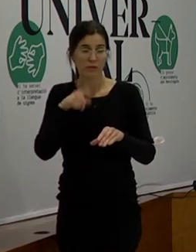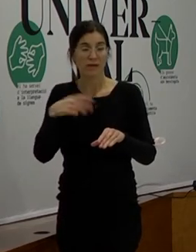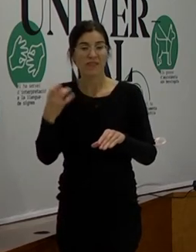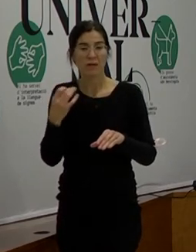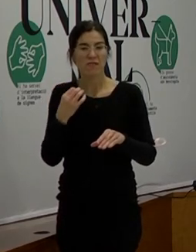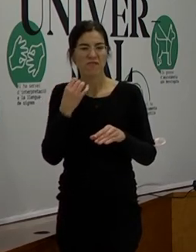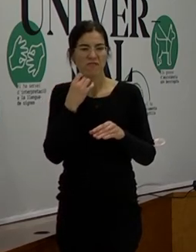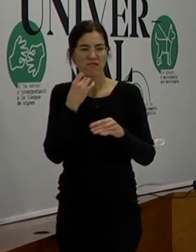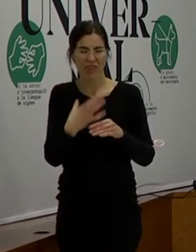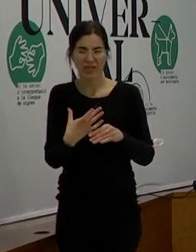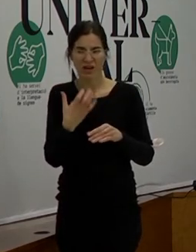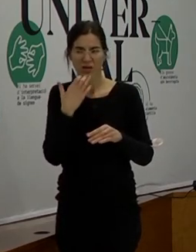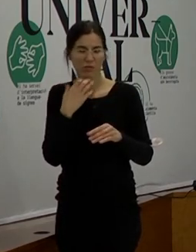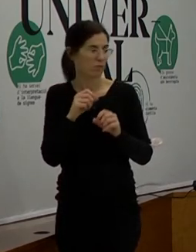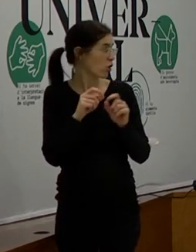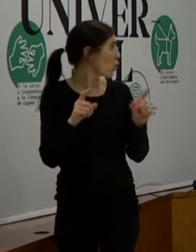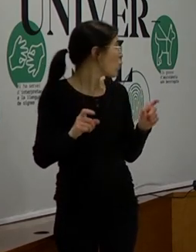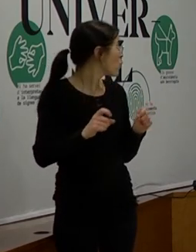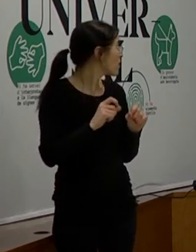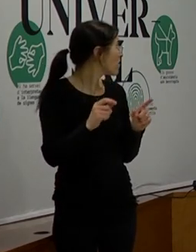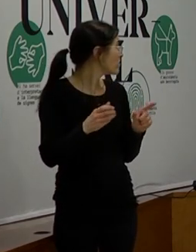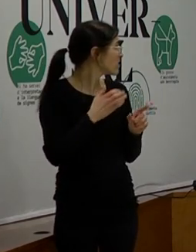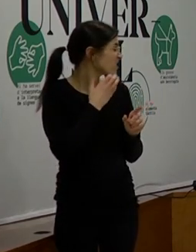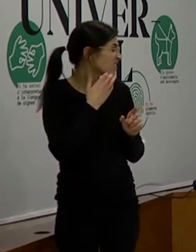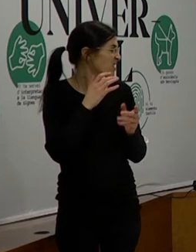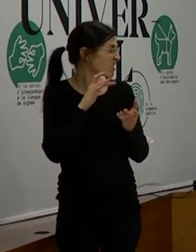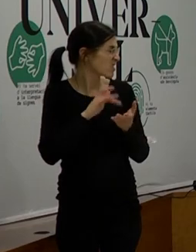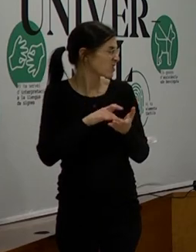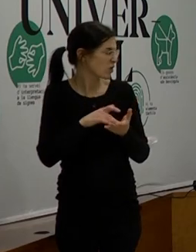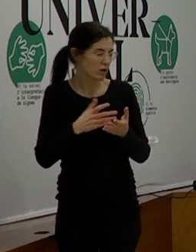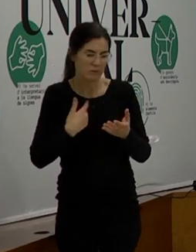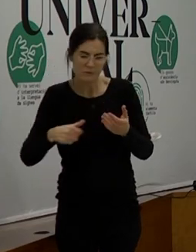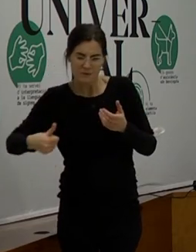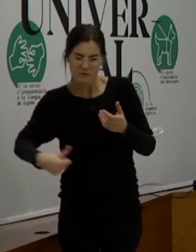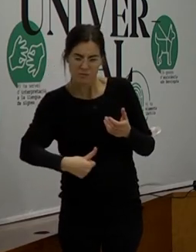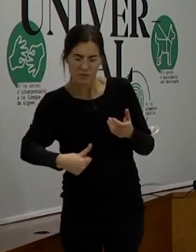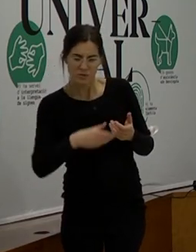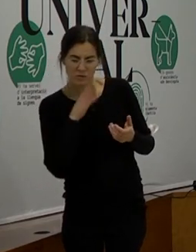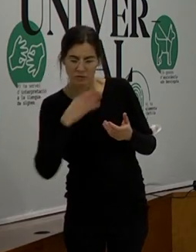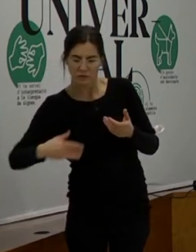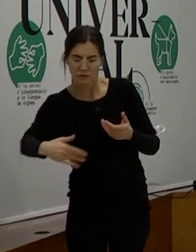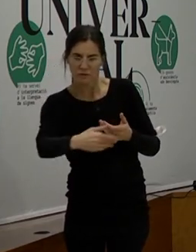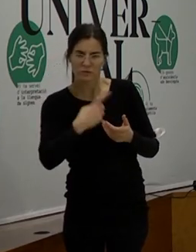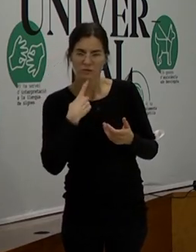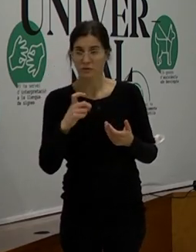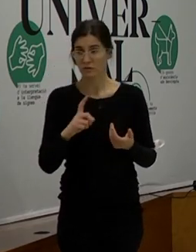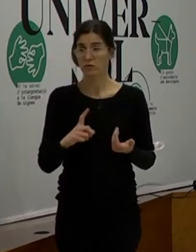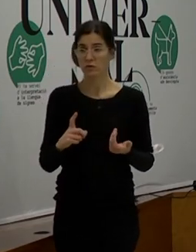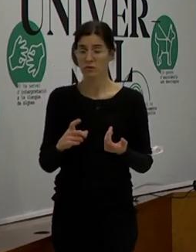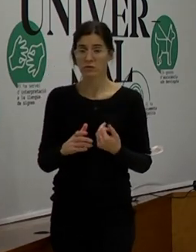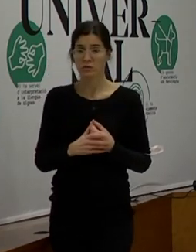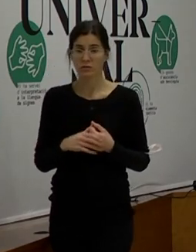fàcil. No pots fer una font que quan vagis a donar el canyo tinguis que apretar per darrere perquè... O sea, no.